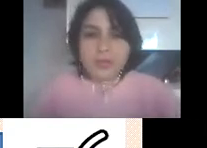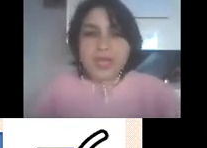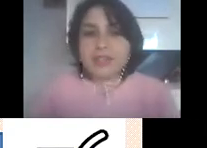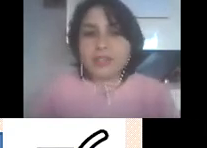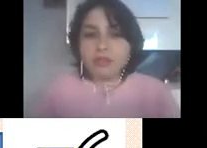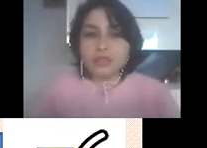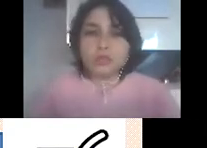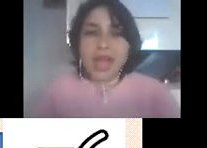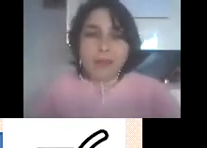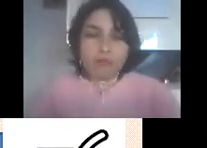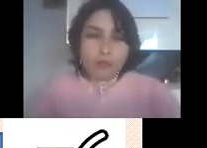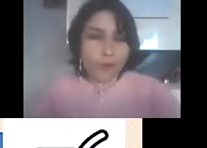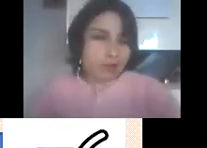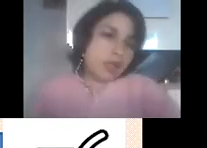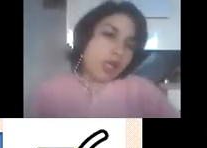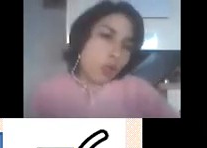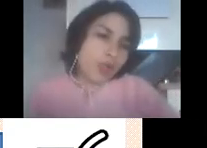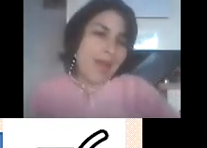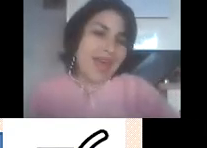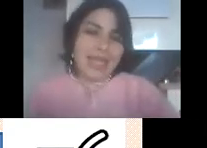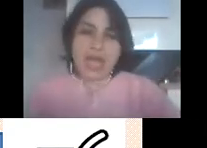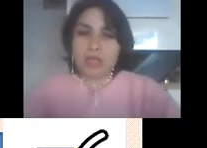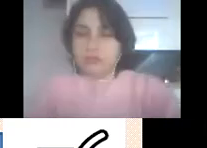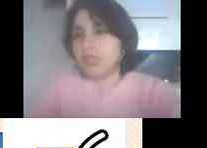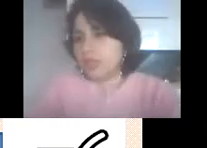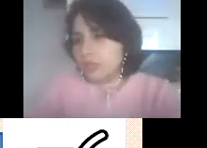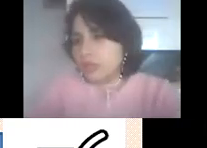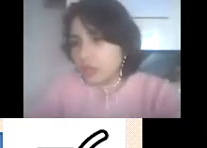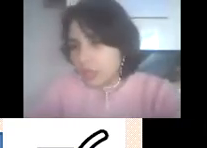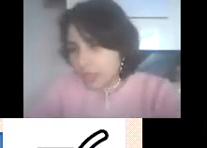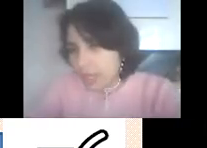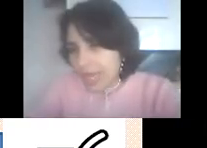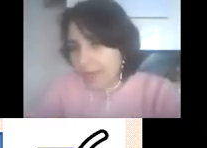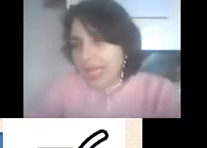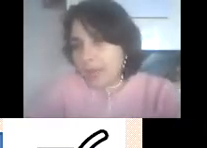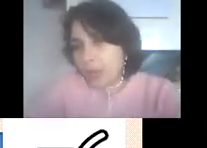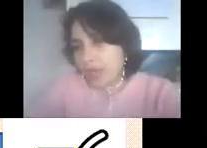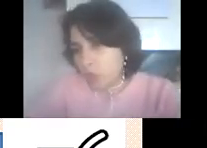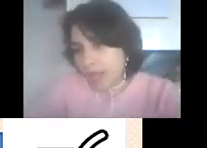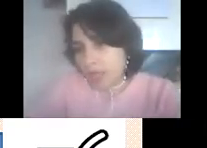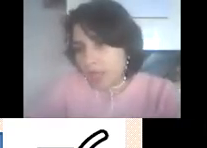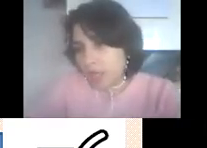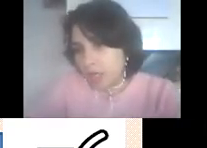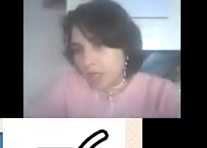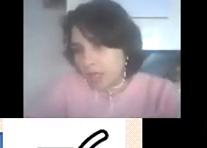Y miren esto, es una fuente como de madera, ¿cierto? ¿La Emilia me puede